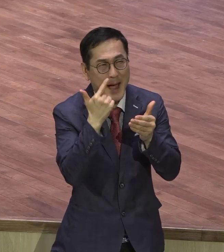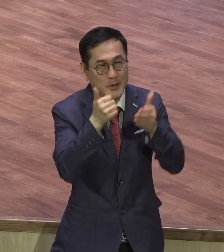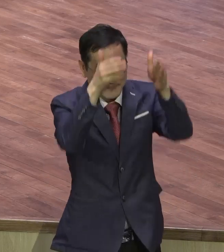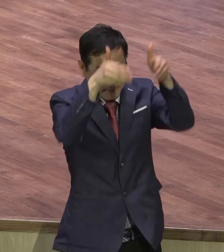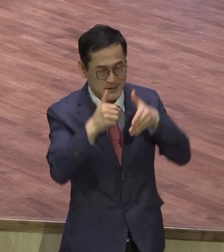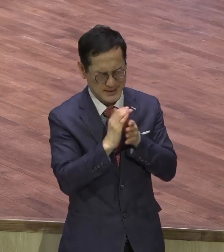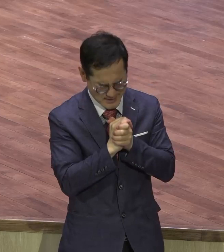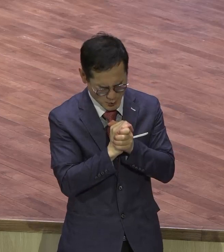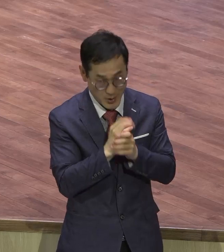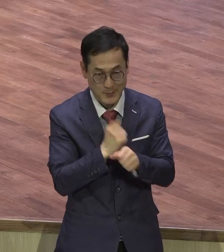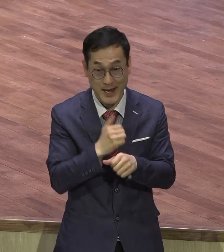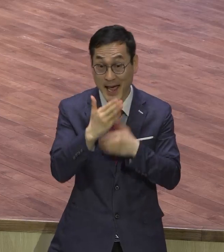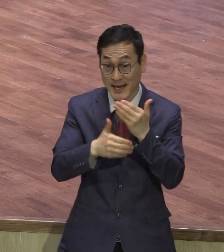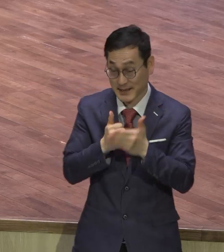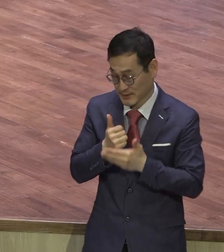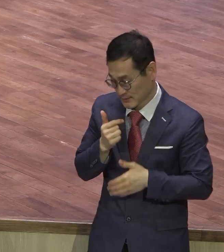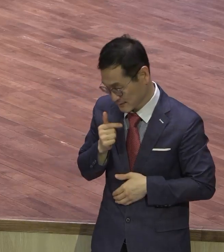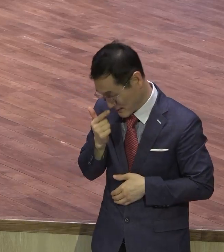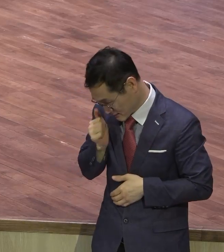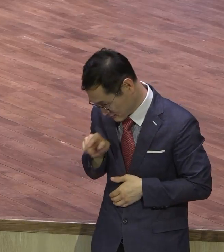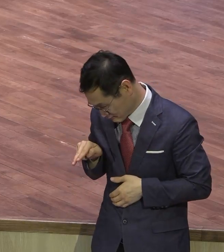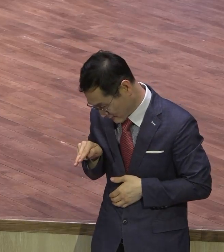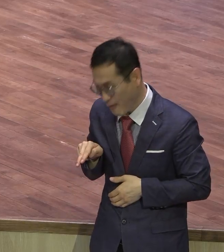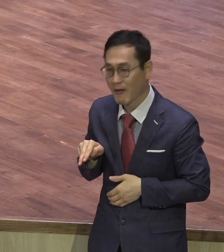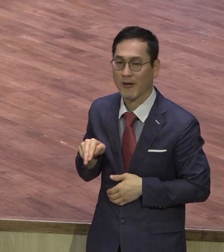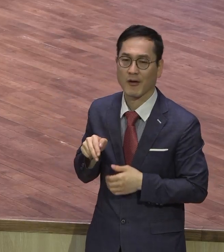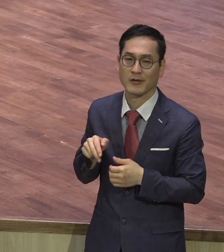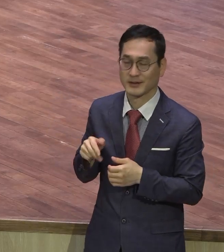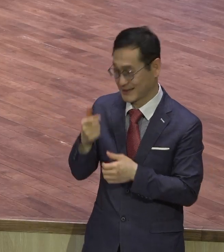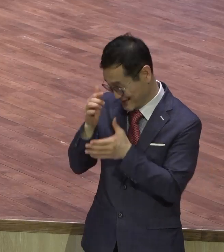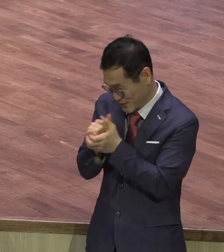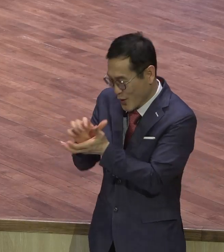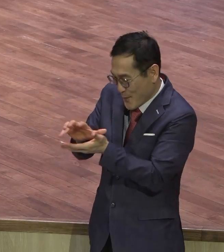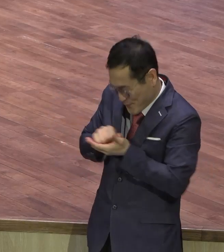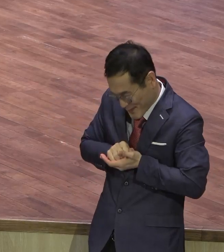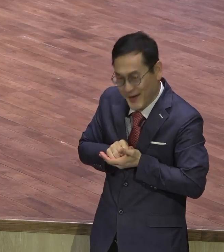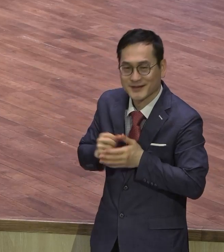내 아버지께서 갚으시리라.